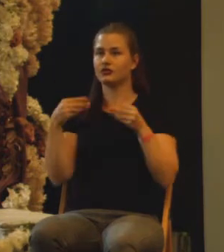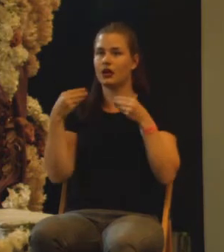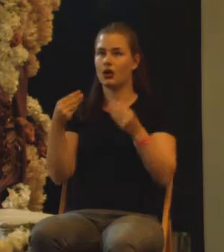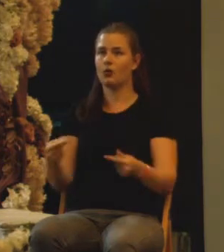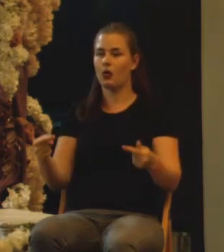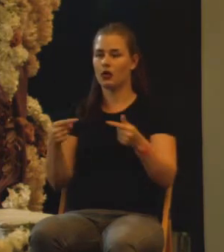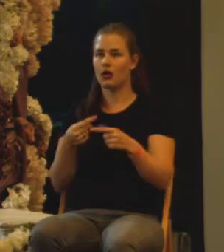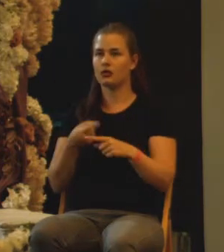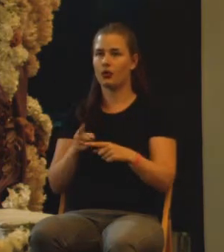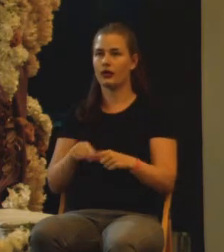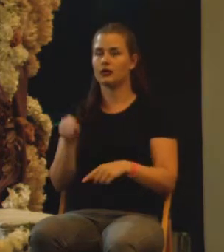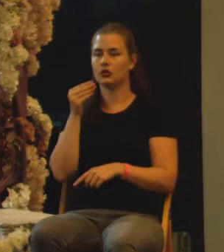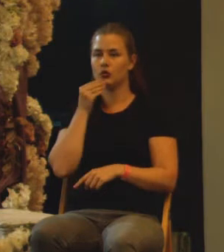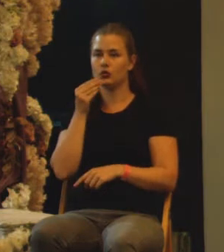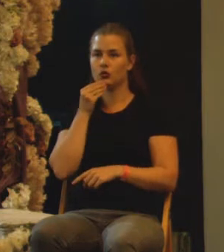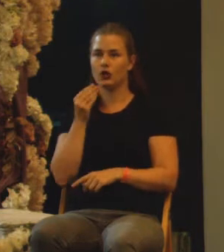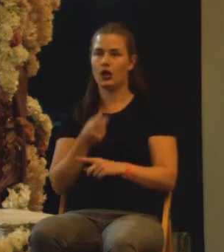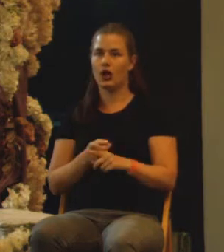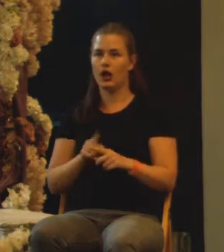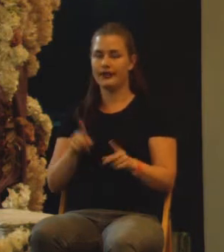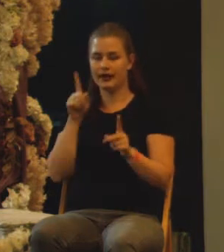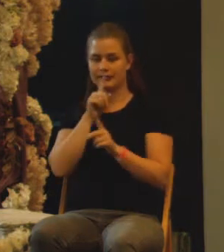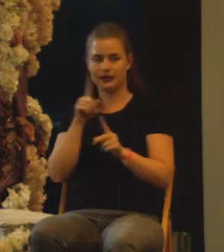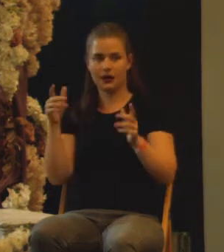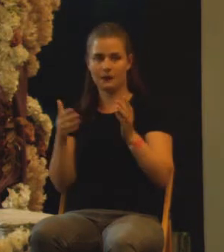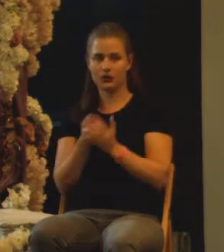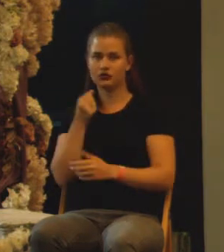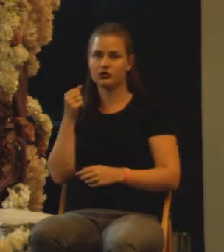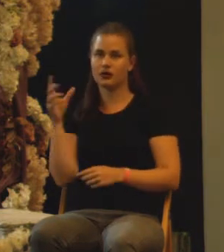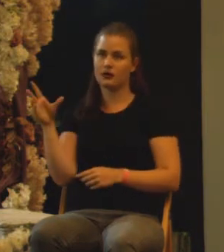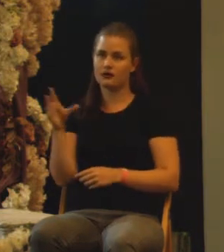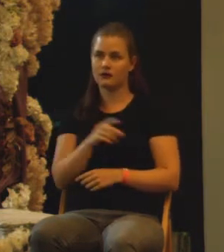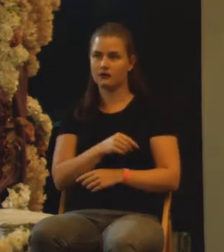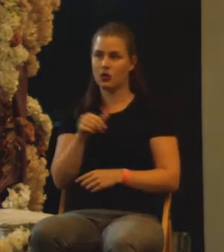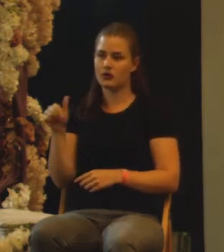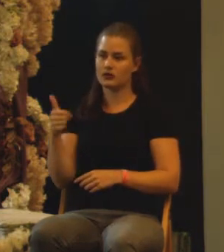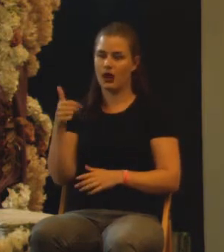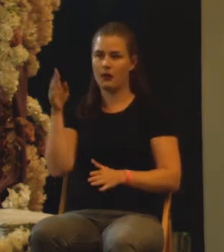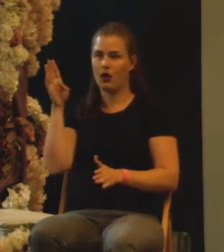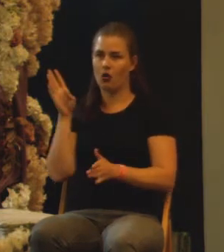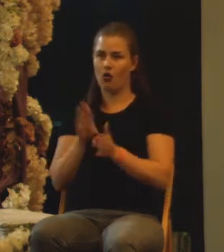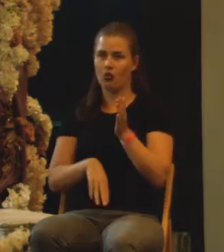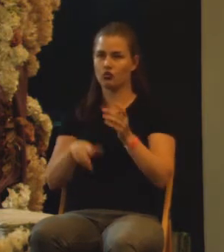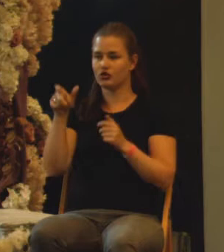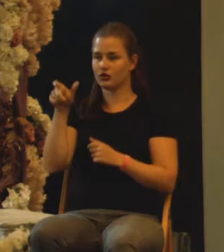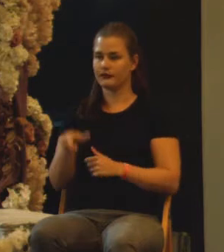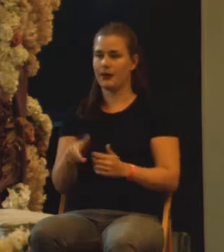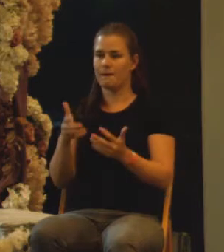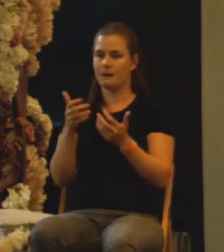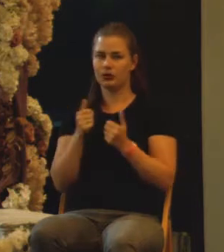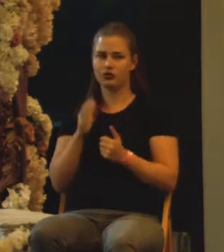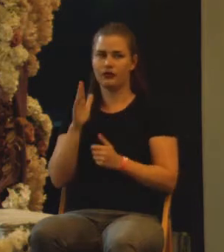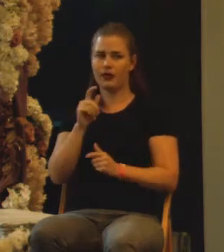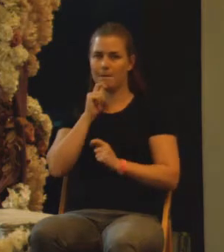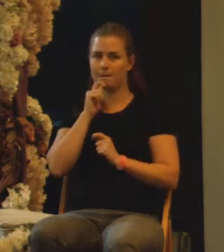еду. Ну, типа, это странно. Получается, все самое худшее человек получает в